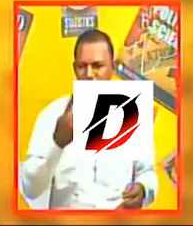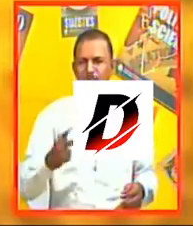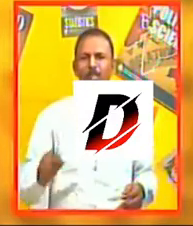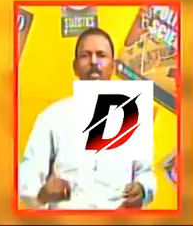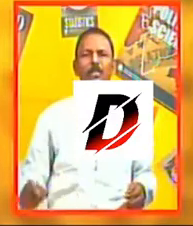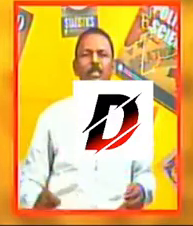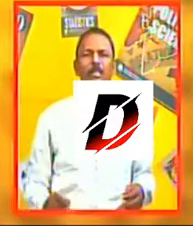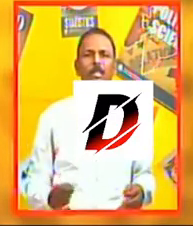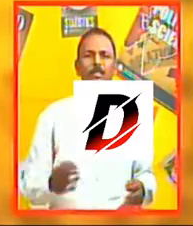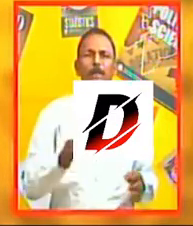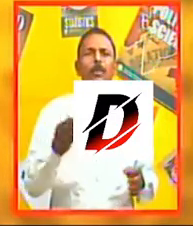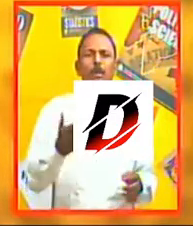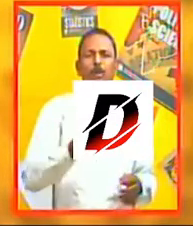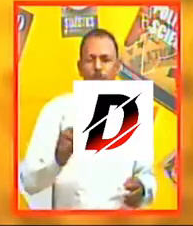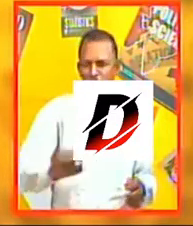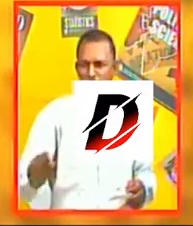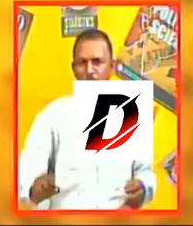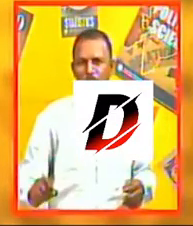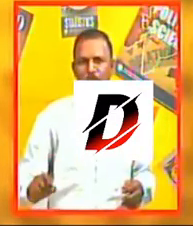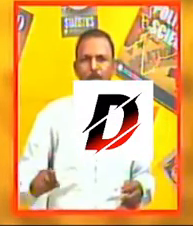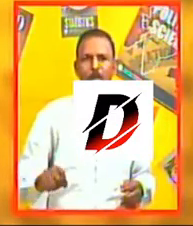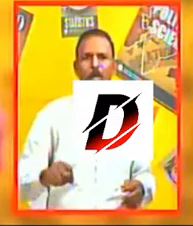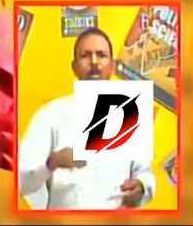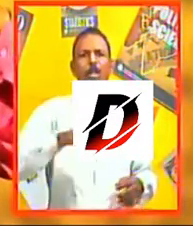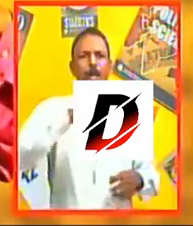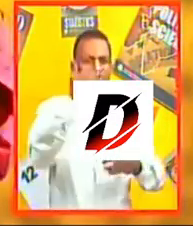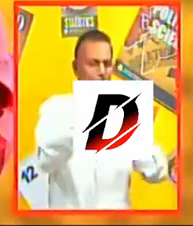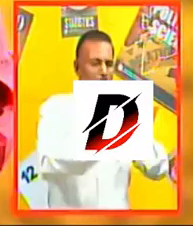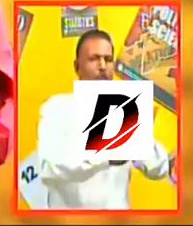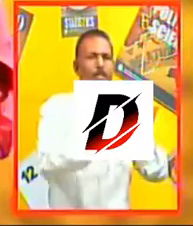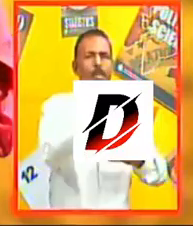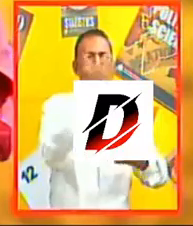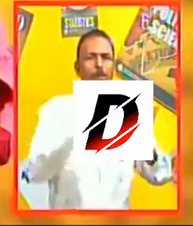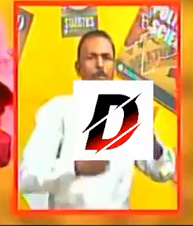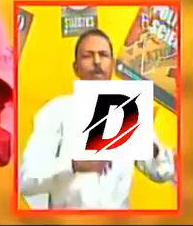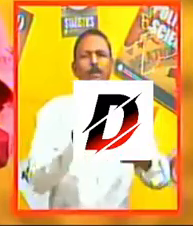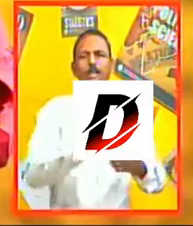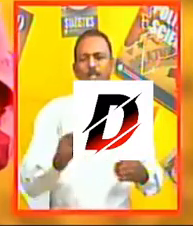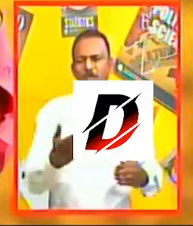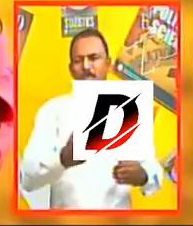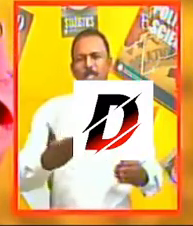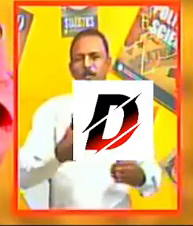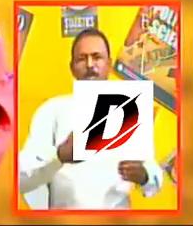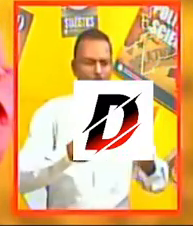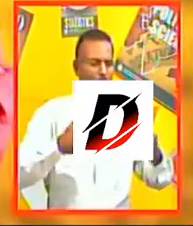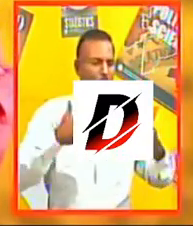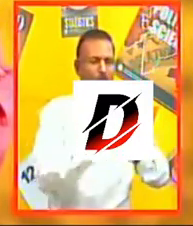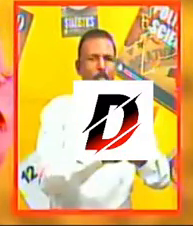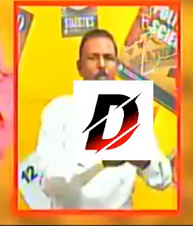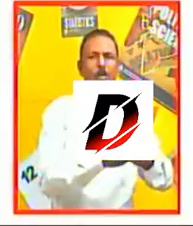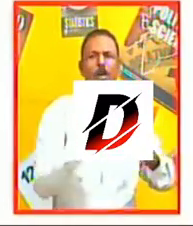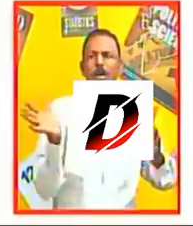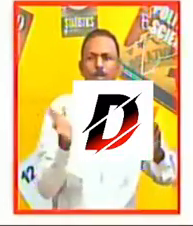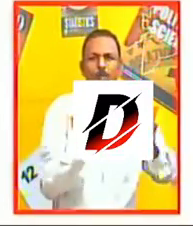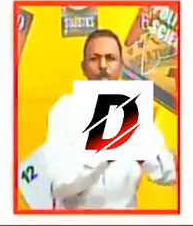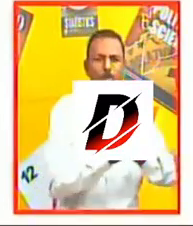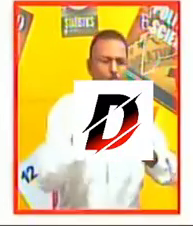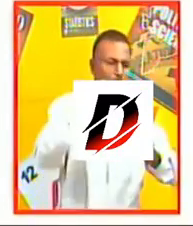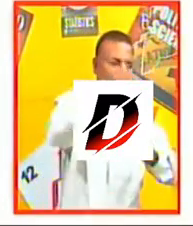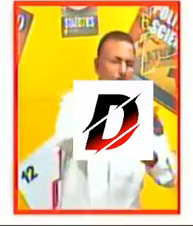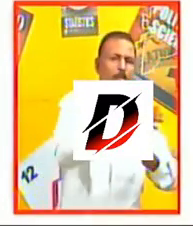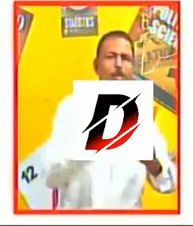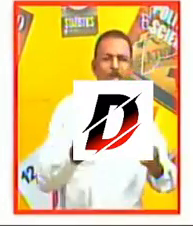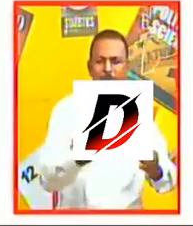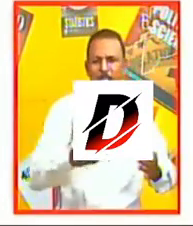பண்ணிடலாம். ஆ இந்த பீடபூமியை குறிக்கணும். அந்த பக்கத்தில் இப்போ நிலத்தோற்றங்களை வரைஞ்சு பாருங்க, கரெக்டாக வரும். மலை மோதுகின்ற